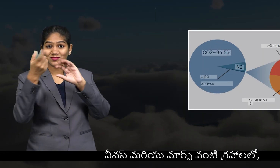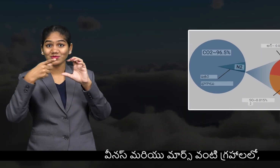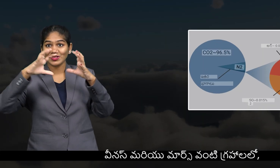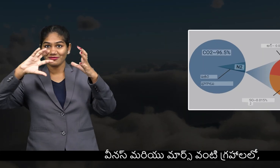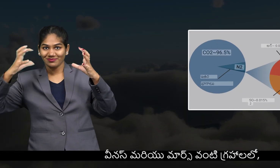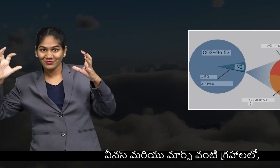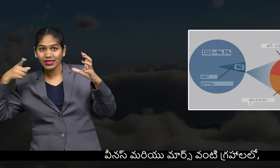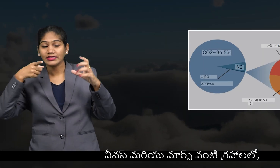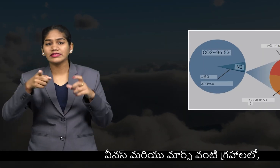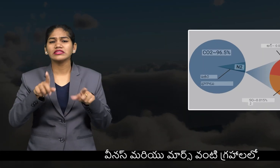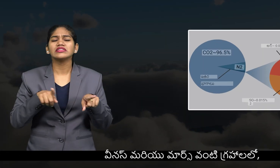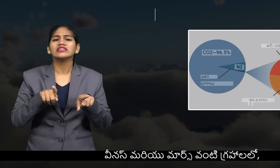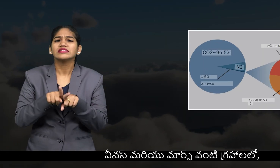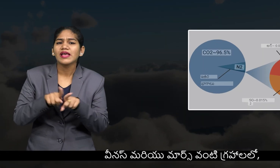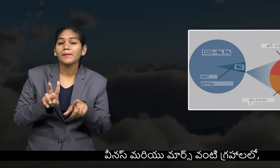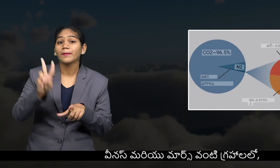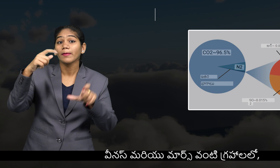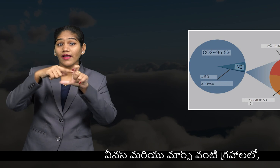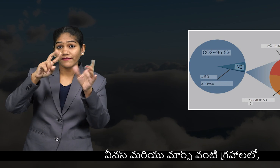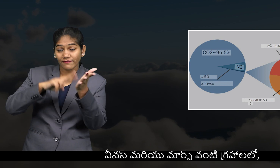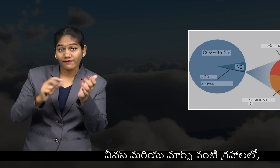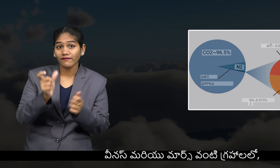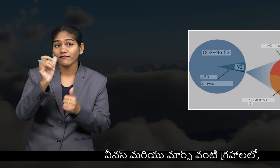వీనస్ మరియు మార్స్ వంటి గ్రహాలలో